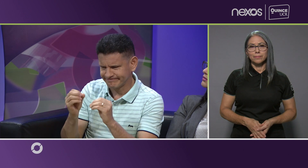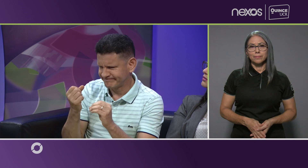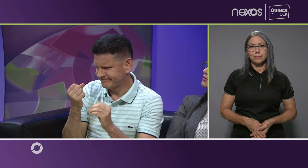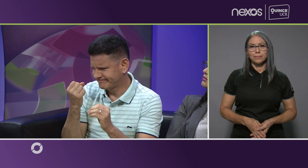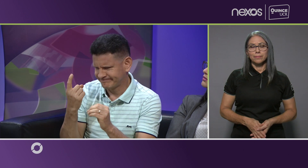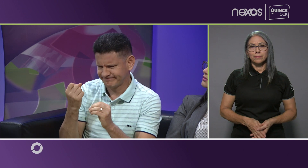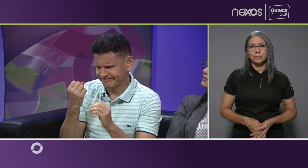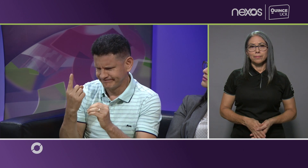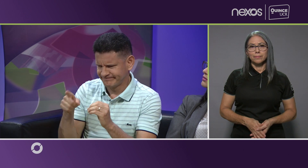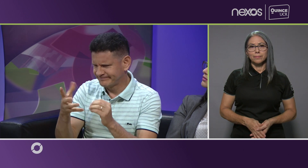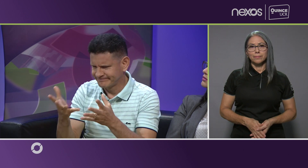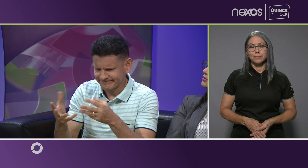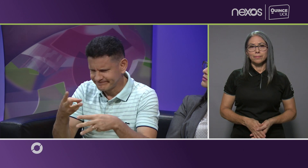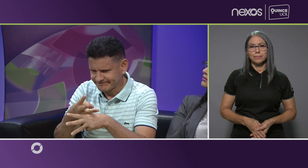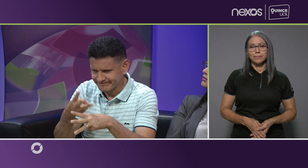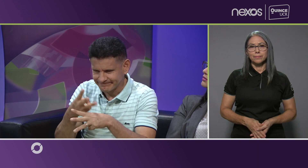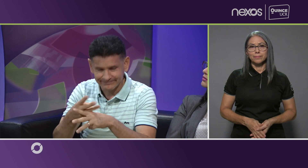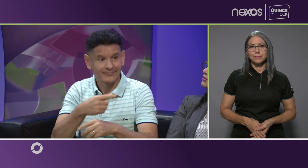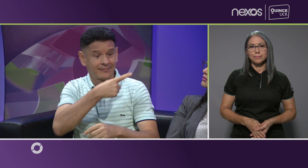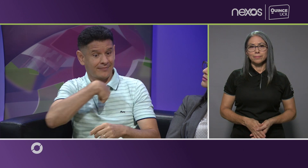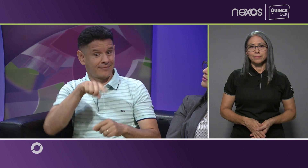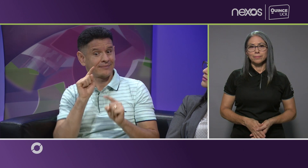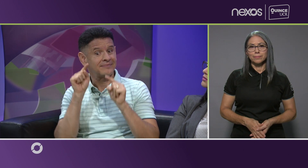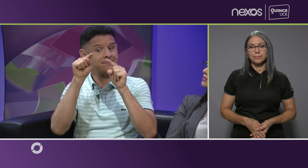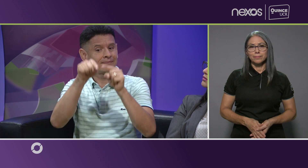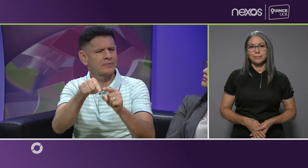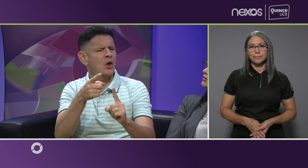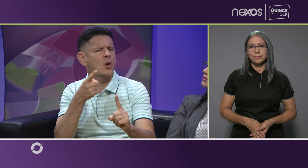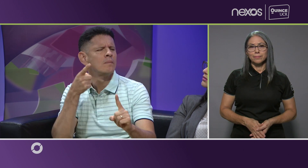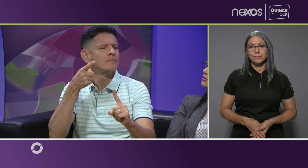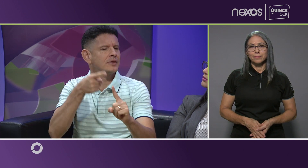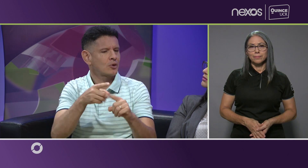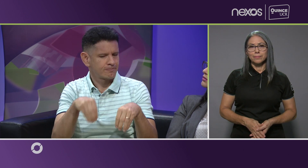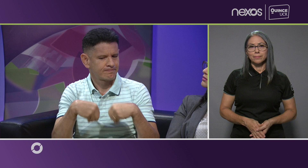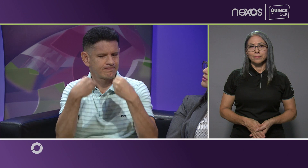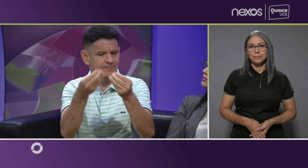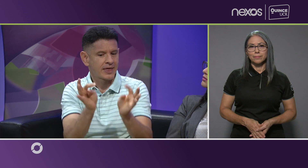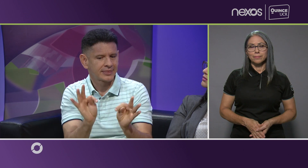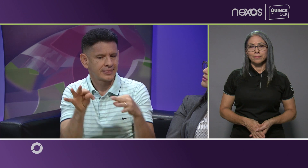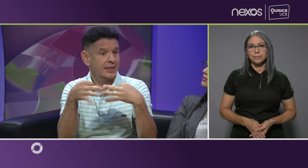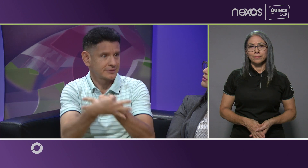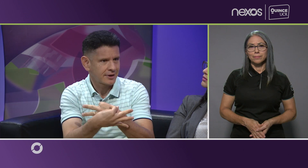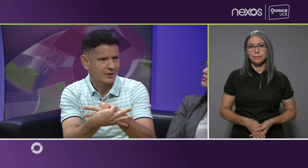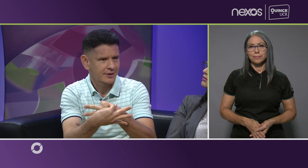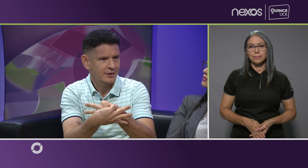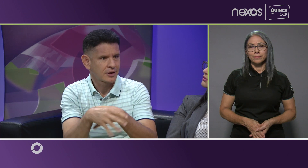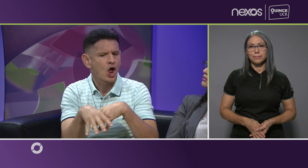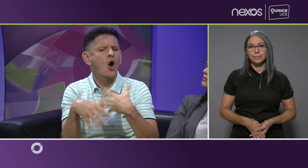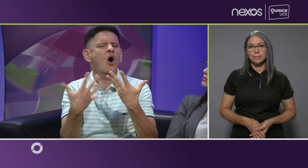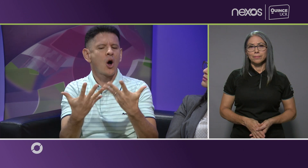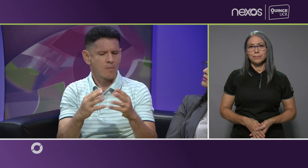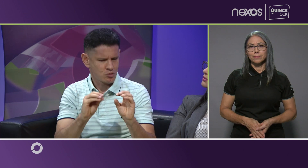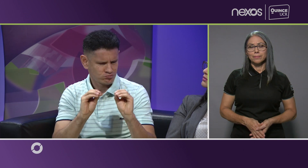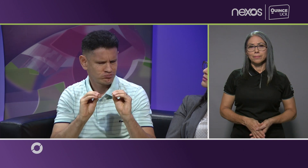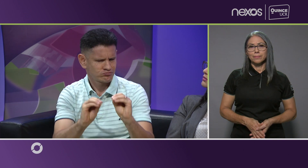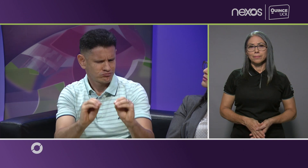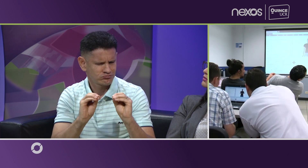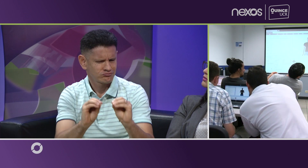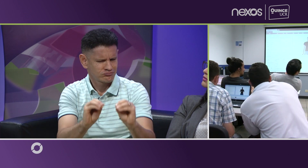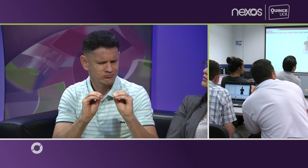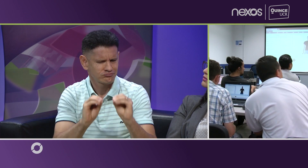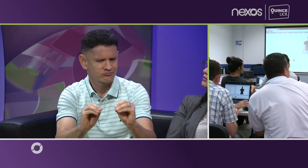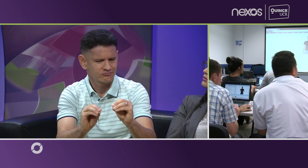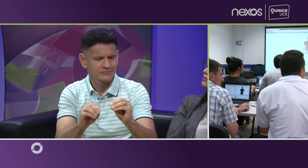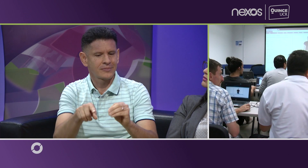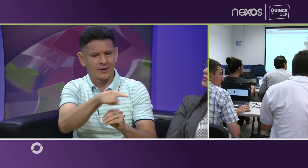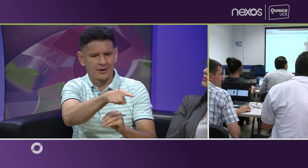era oyente, les enseñaba, pero los estudiantes no entendían. Entonces, el objetivo fue brindarles un taller